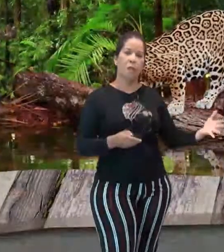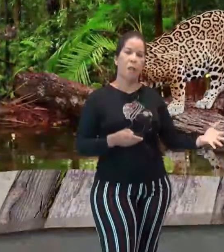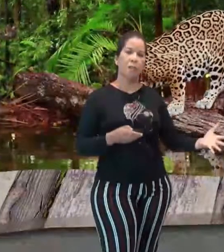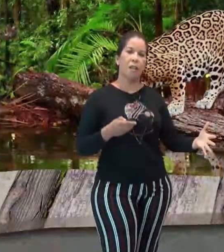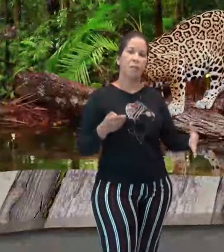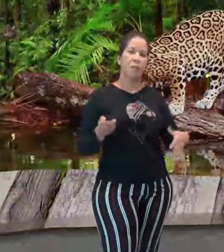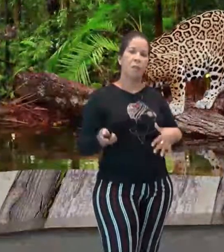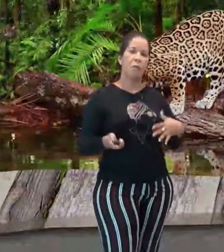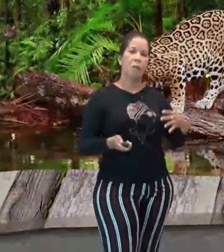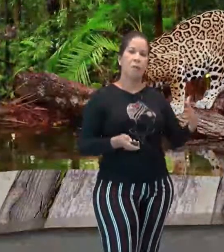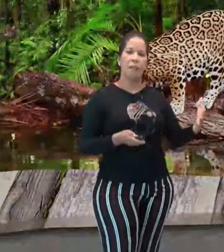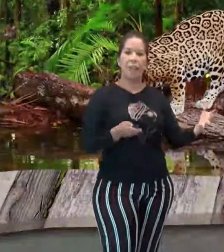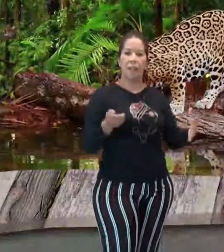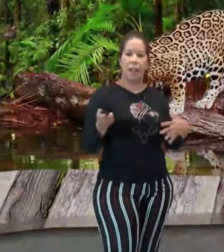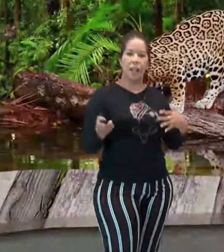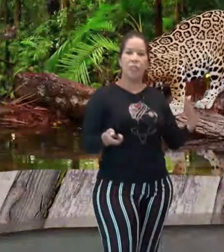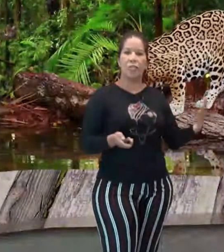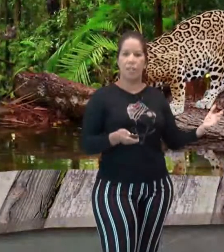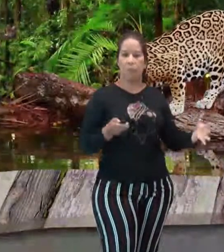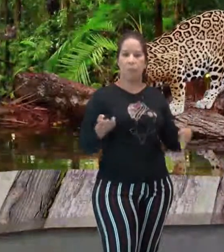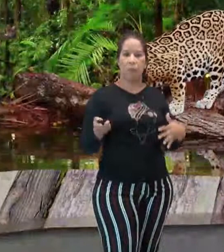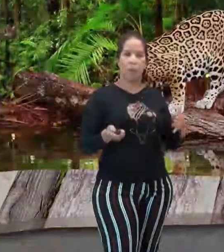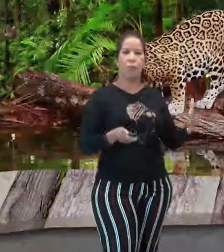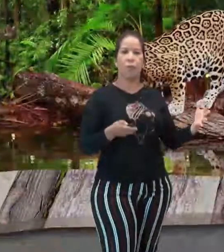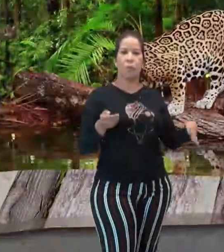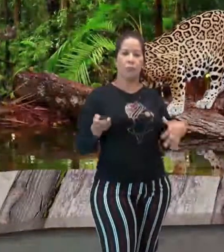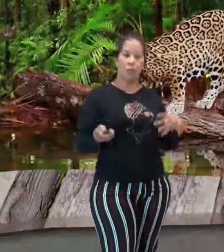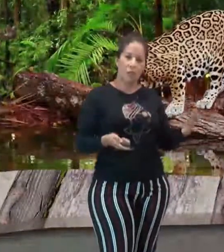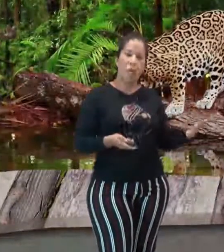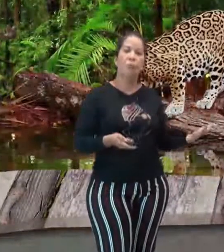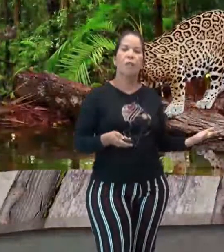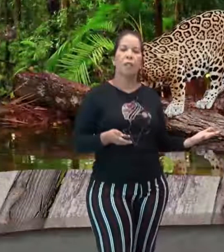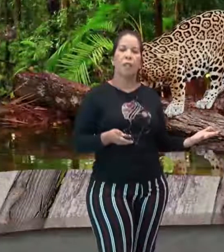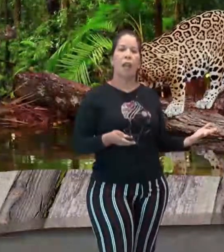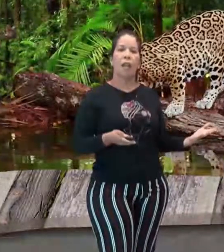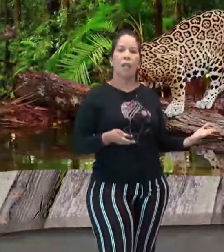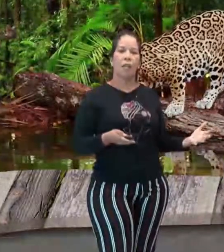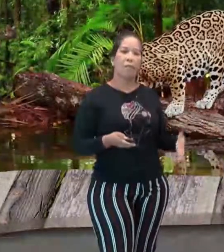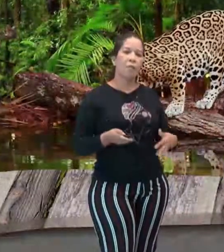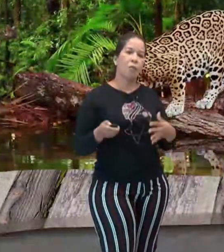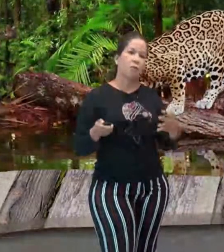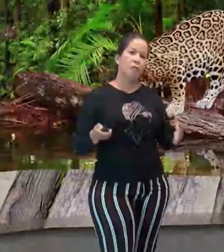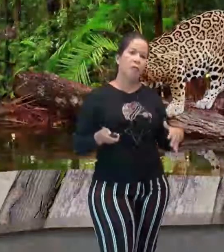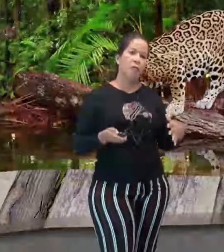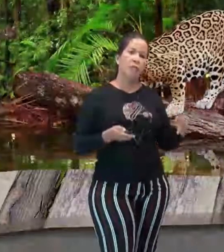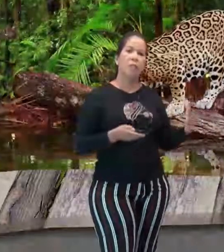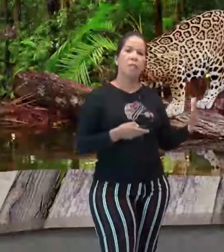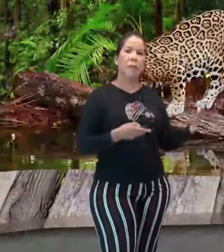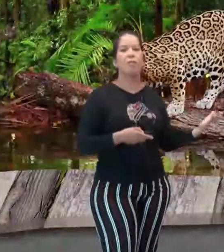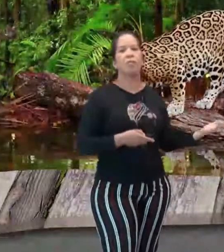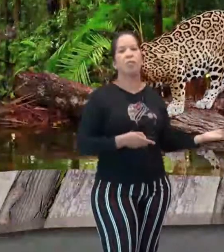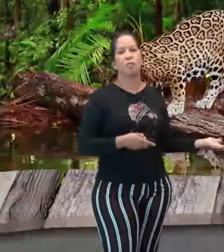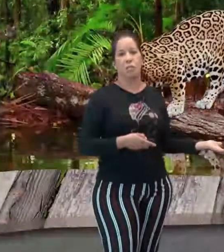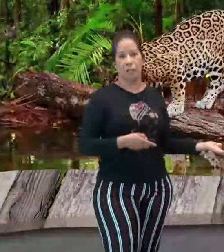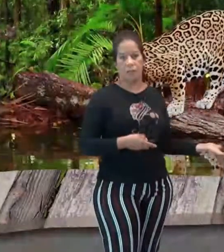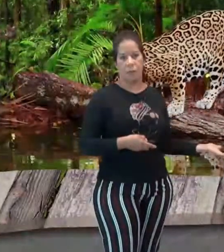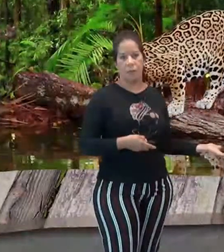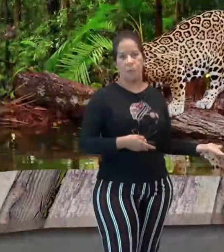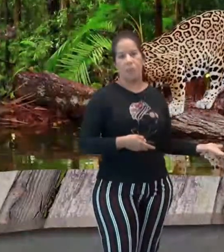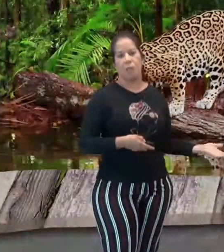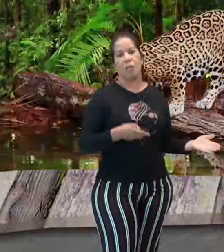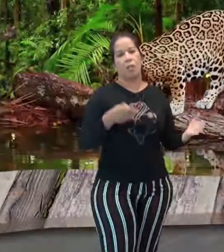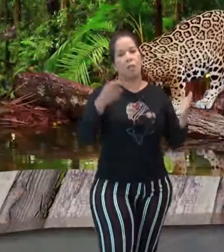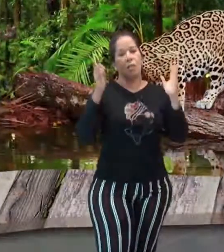alguns exemplos em relação a alguma variedade de reprodução, de fecundação, tá? Eventos que acontecem em espécies